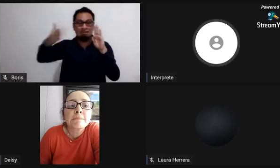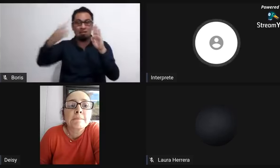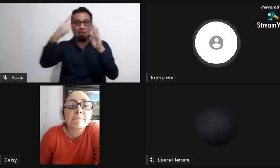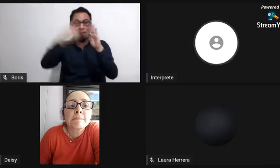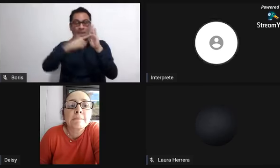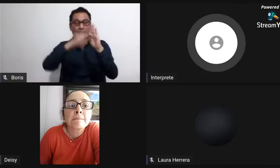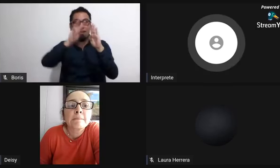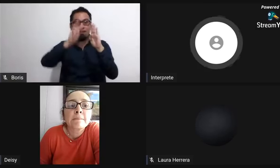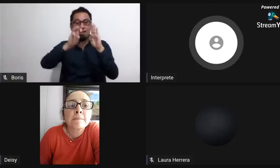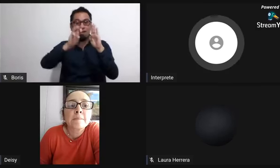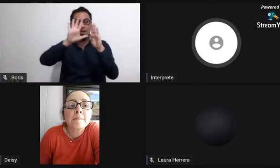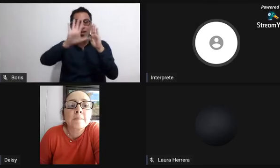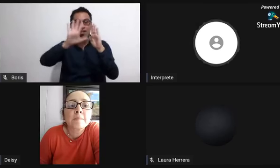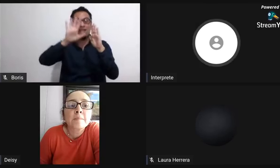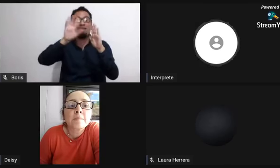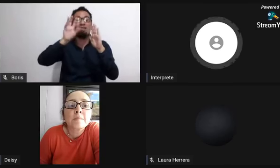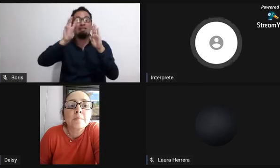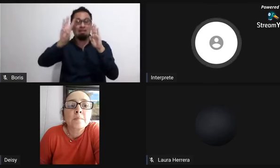tenía una denominación específica.